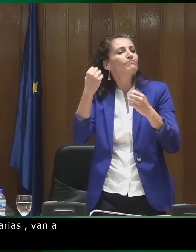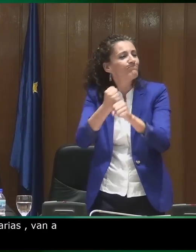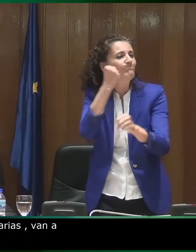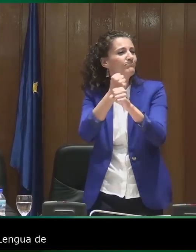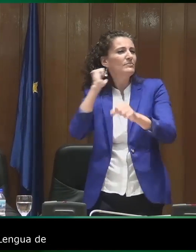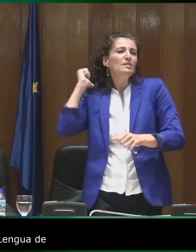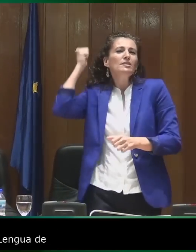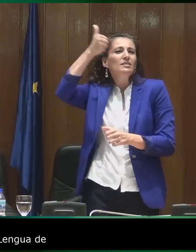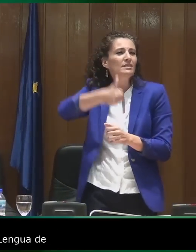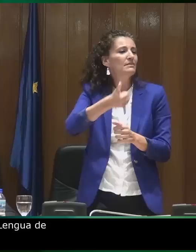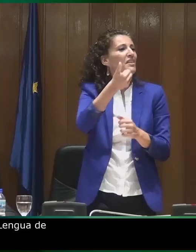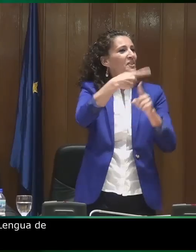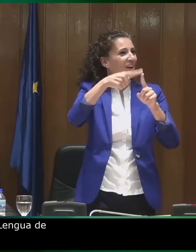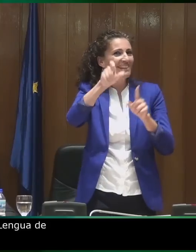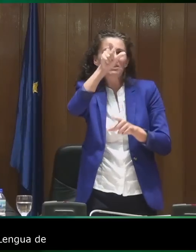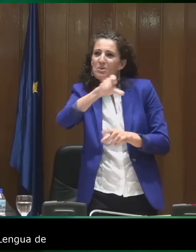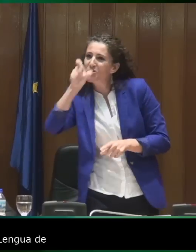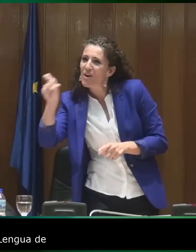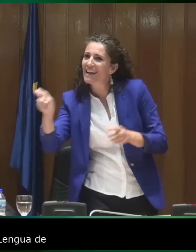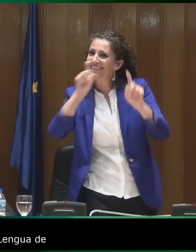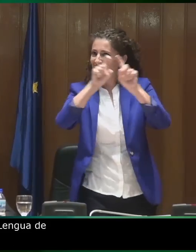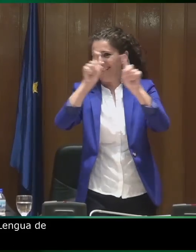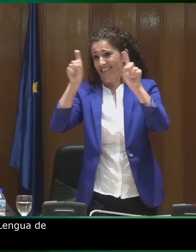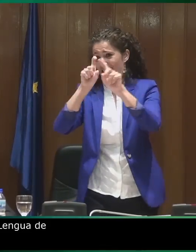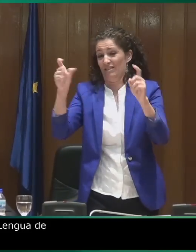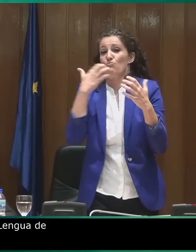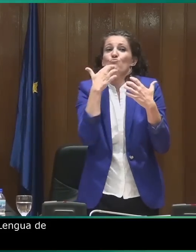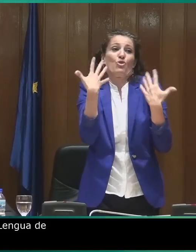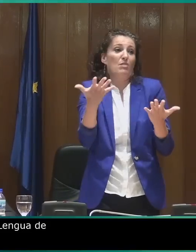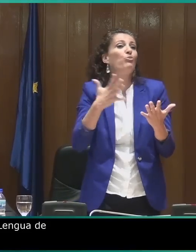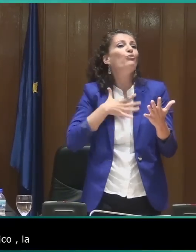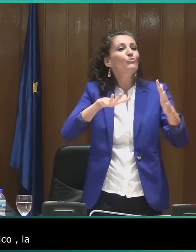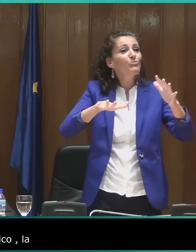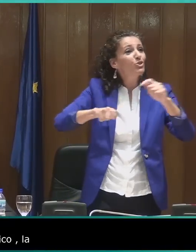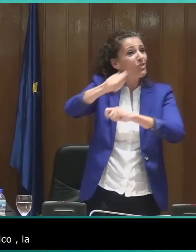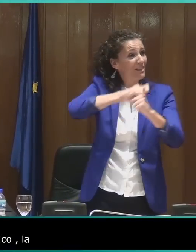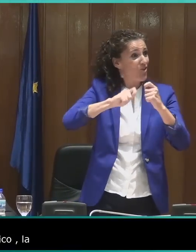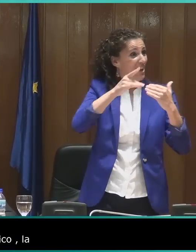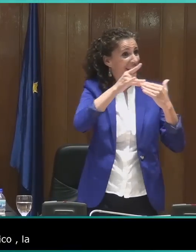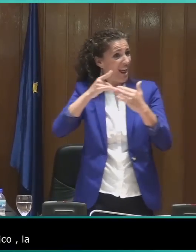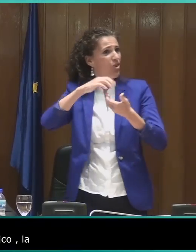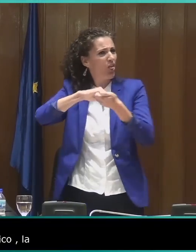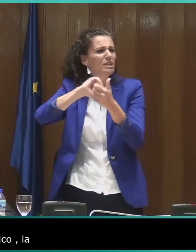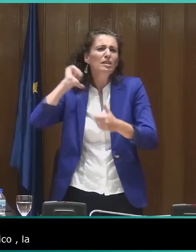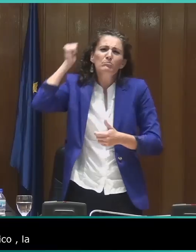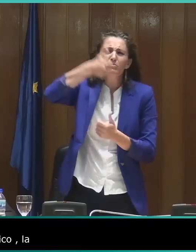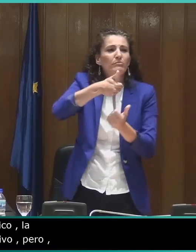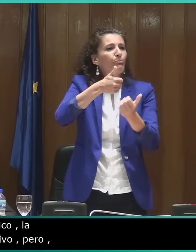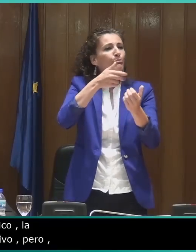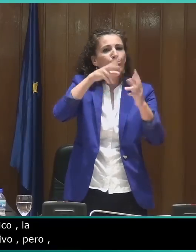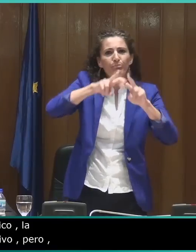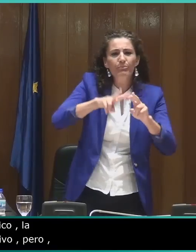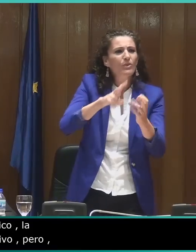es muy llamativo, pero gracias al trabajo que han desarrollado todas las entidades